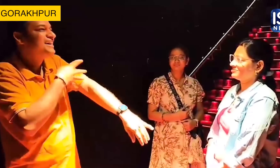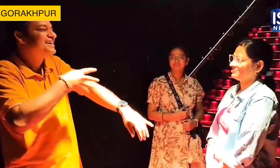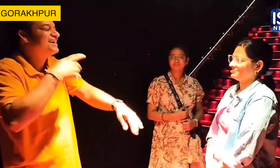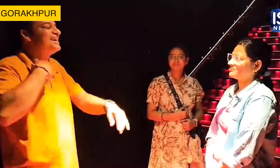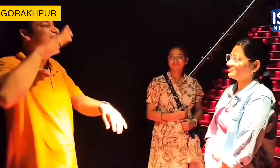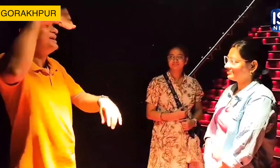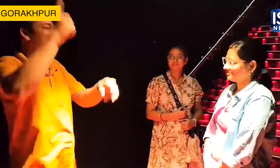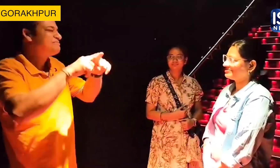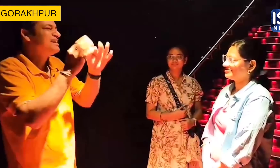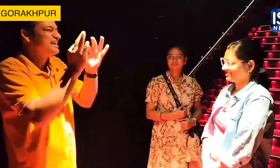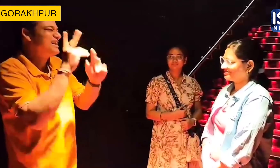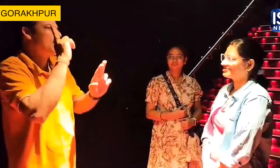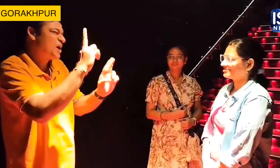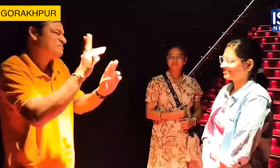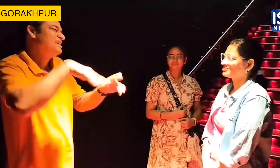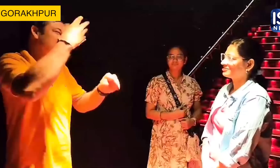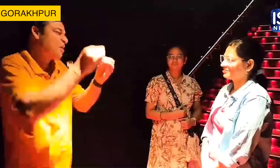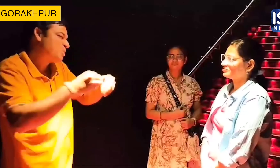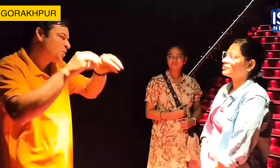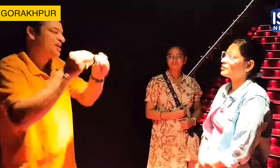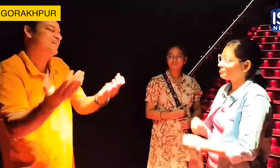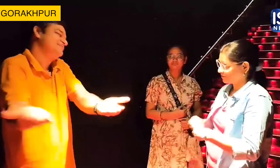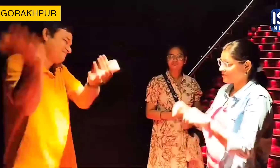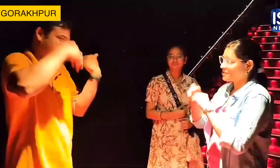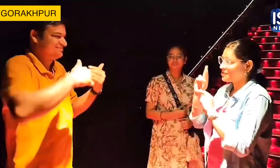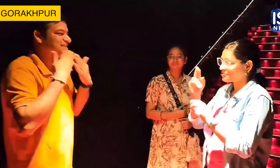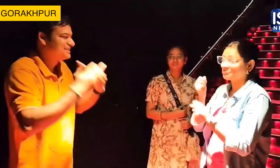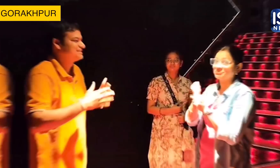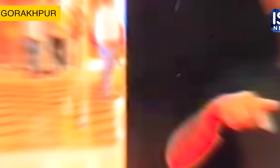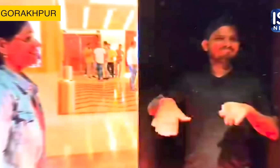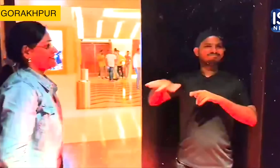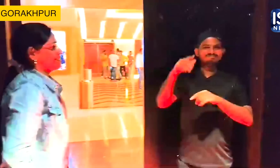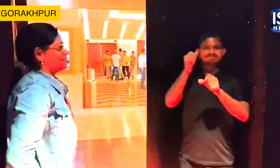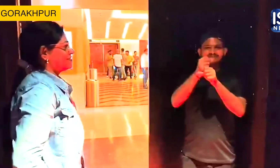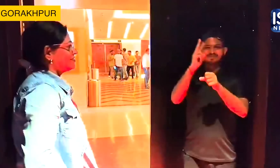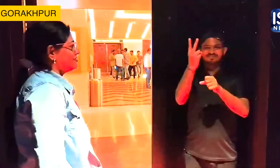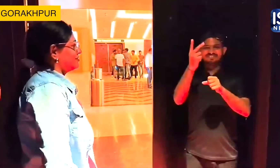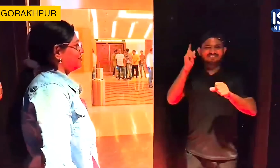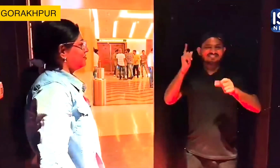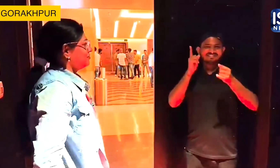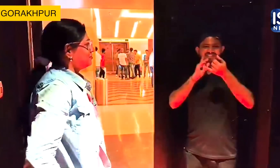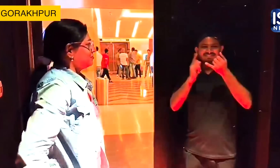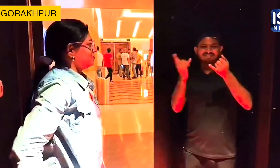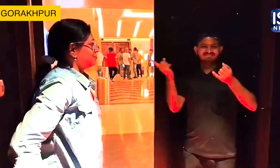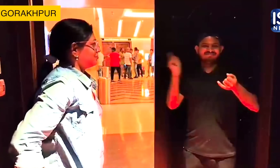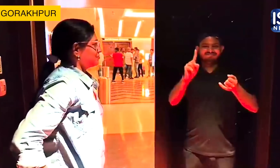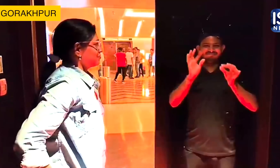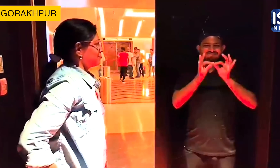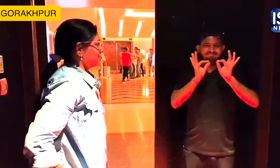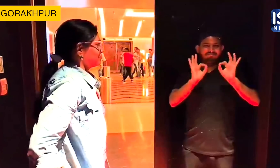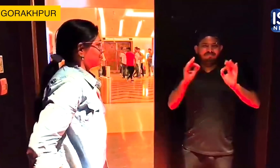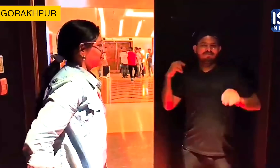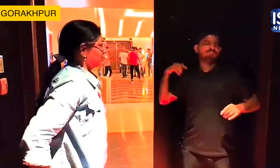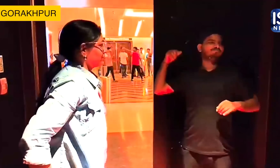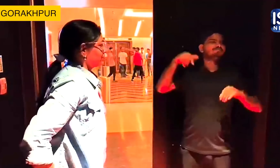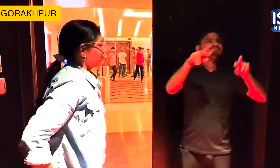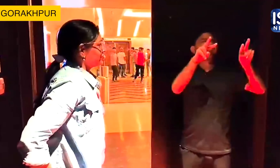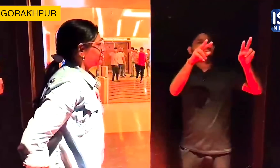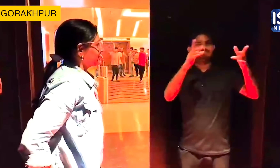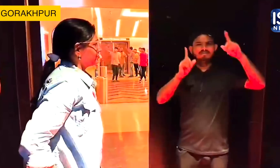इंटरप्रिटेशन देखने के लिए। मुझे आशा है कि आगे भी ऐसे कई मूवीज़ के आईएसएल इंटरप्रिटेशन होगी। मैंने आईएसएल इंटरप्रिटेशन के साथ गदर 2 देखी,